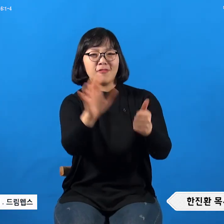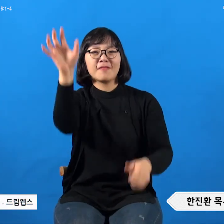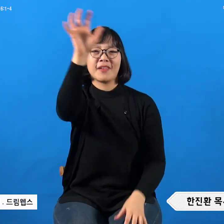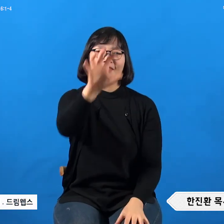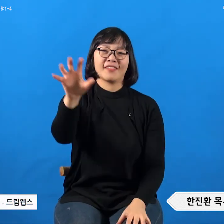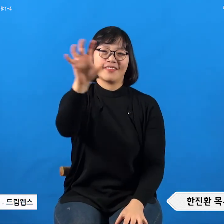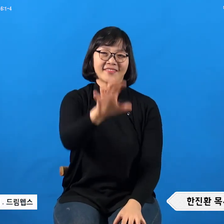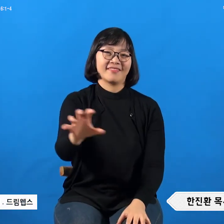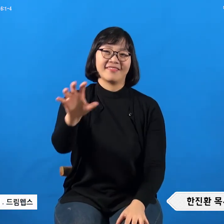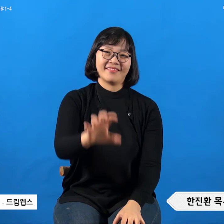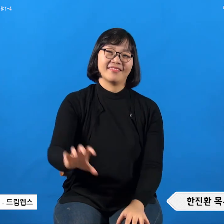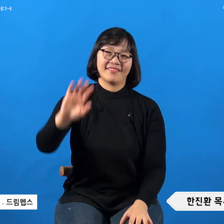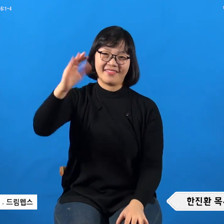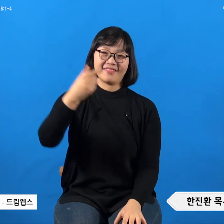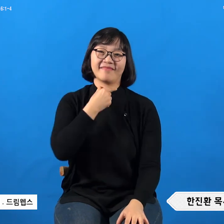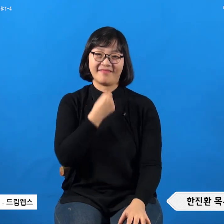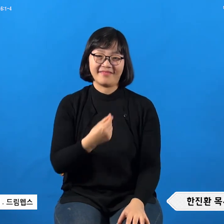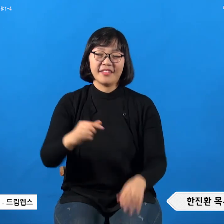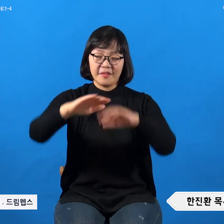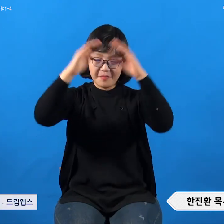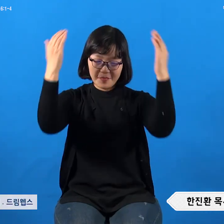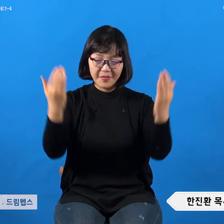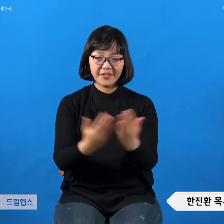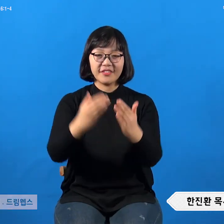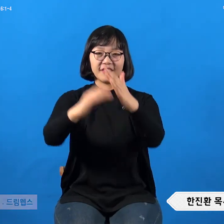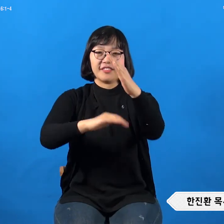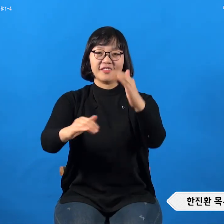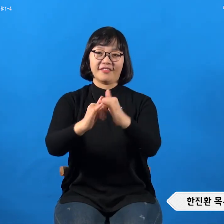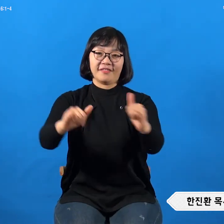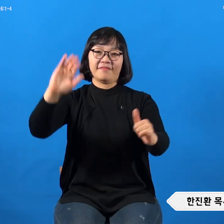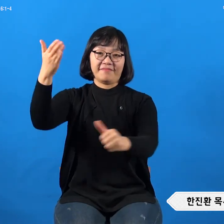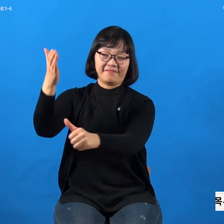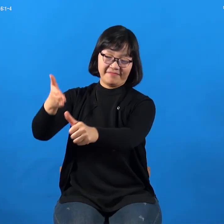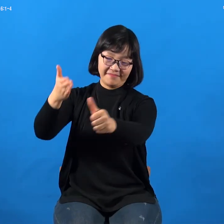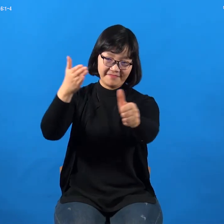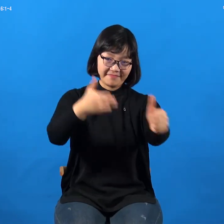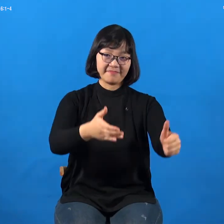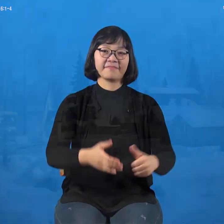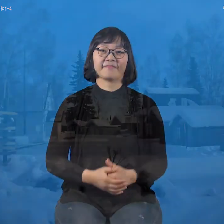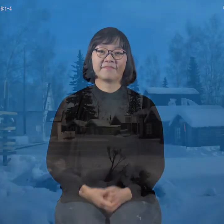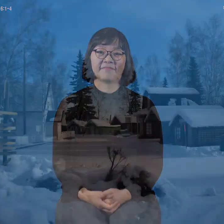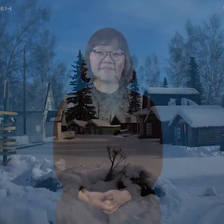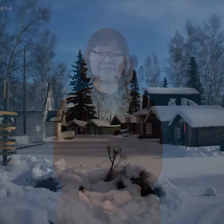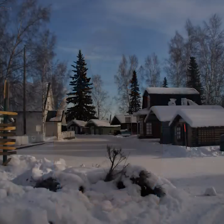선순환이 일어나는 우리 모든 성도님들 되시기를 간절히 소원합니다.